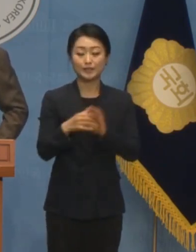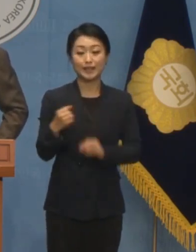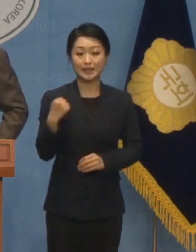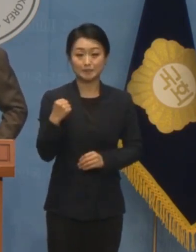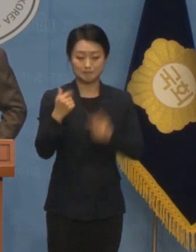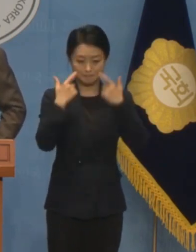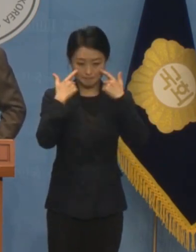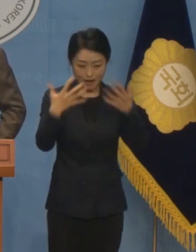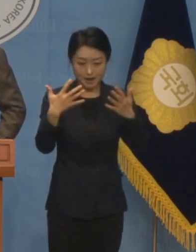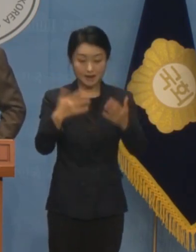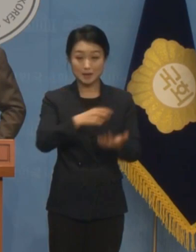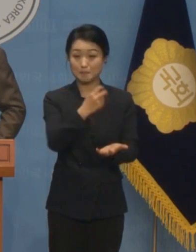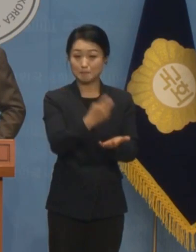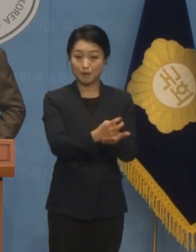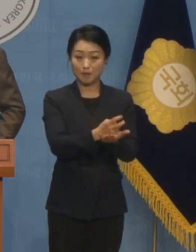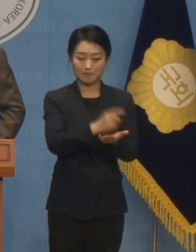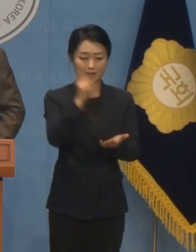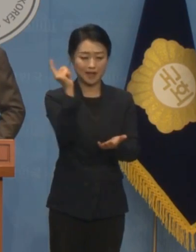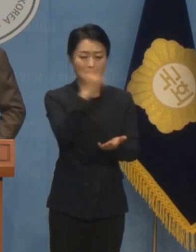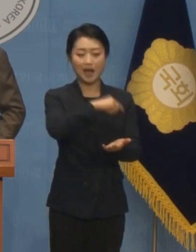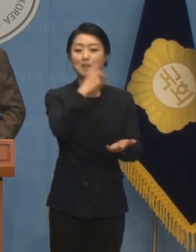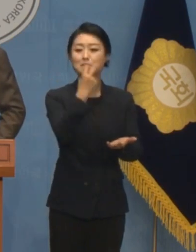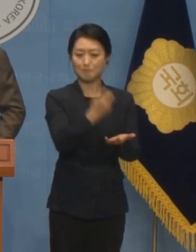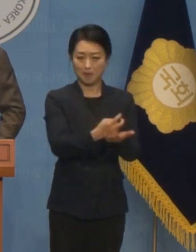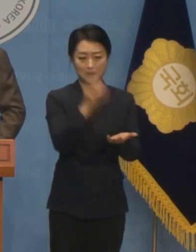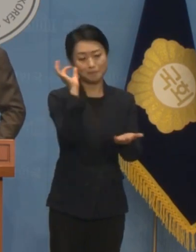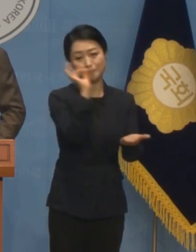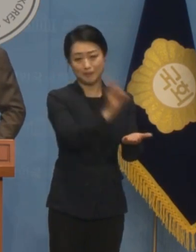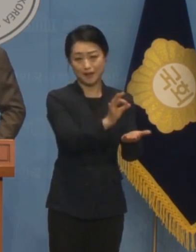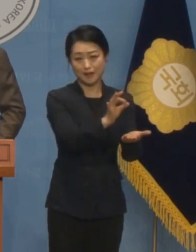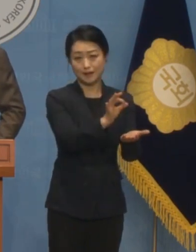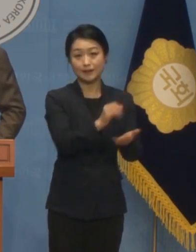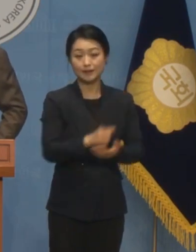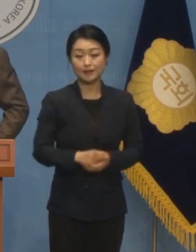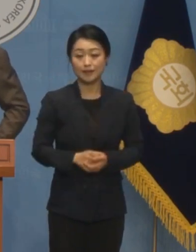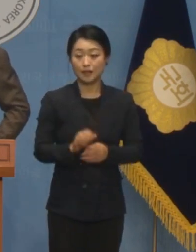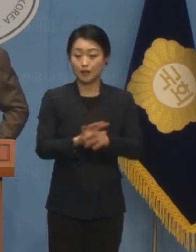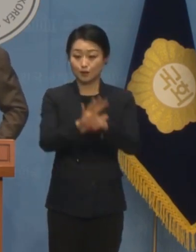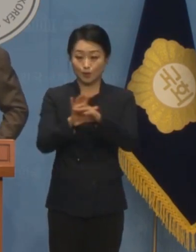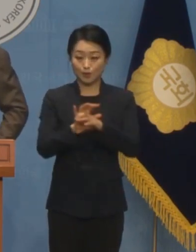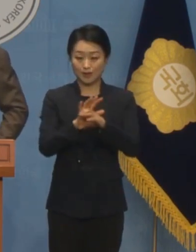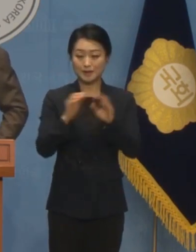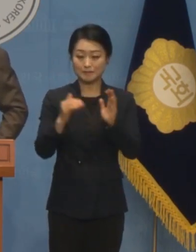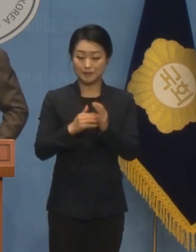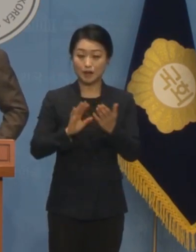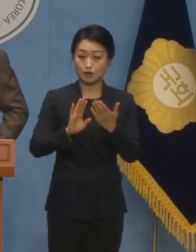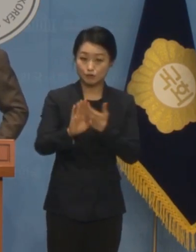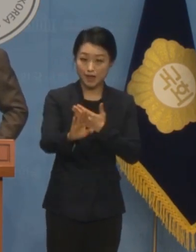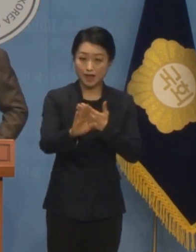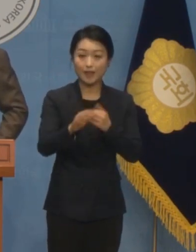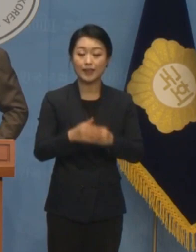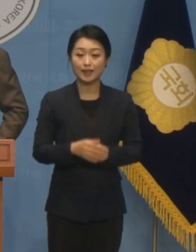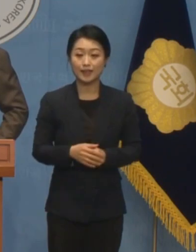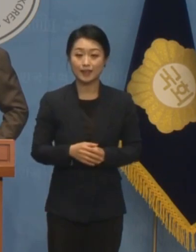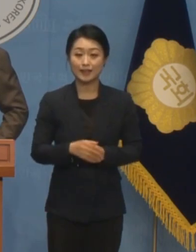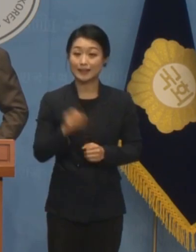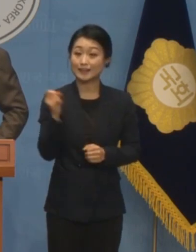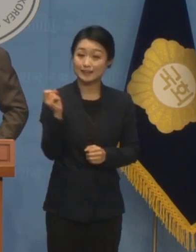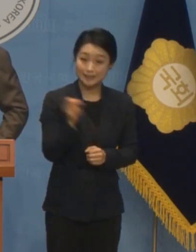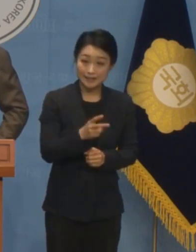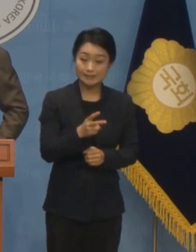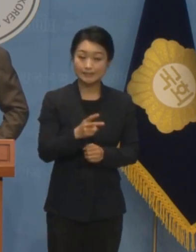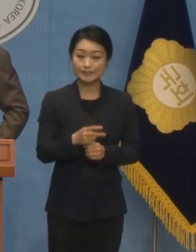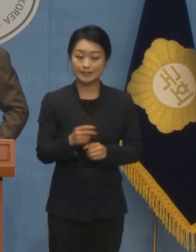국민의힘은 단호히 이 법안이 악법이라고 규정합니다. 코로나 악몽에서 벗어나 이제 겨우 다시 출발선에